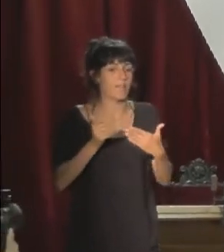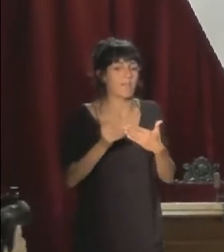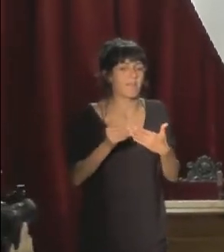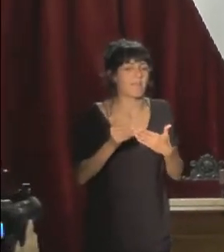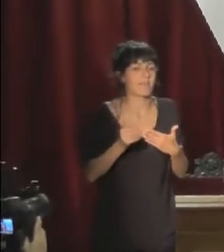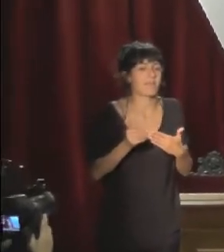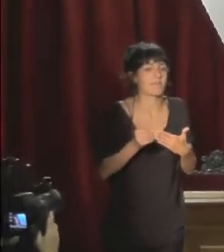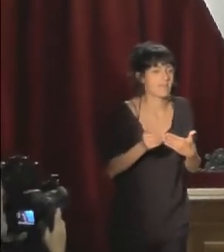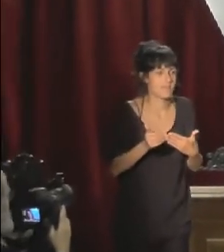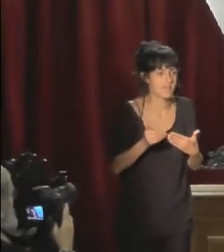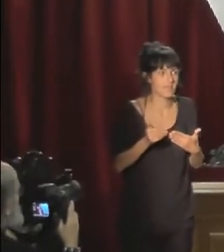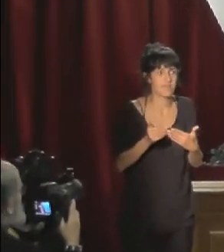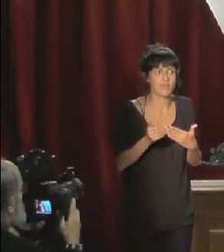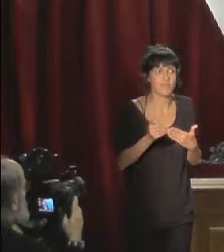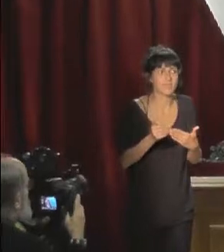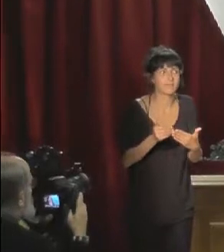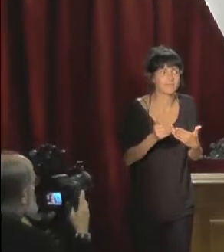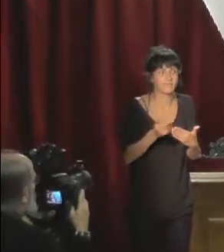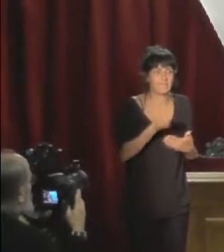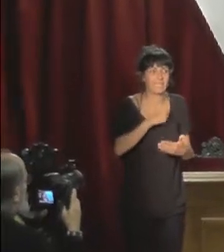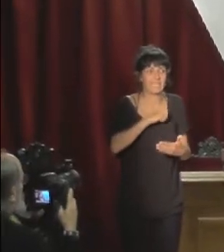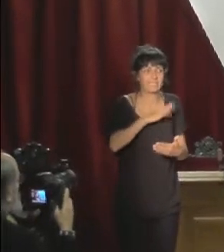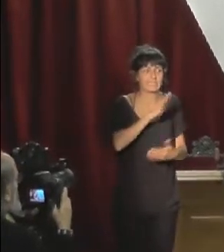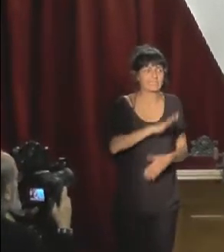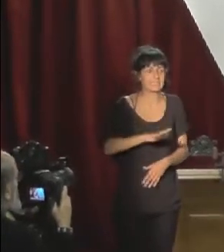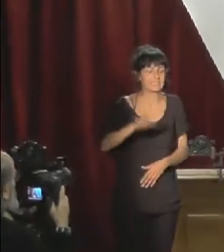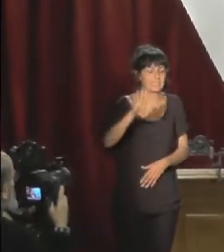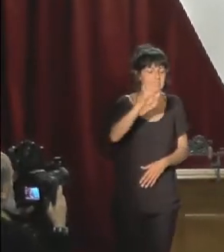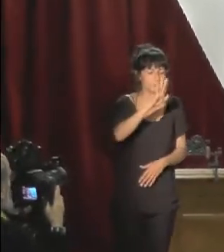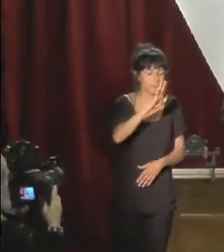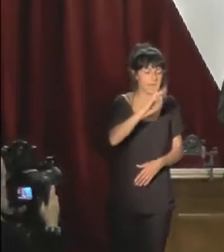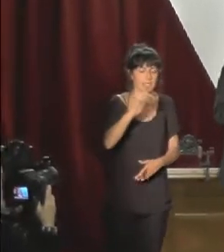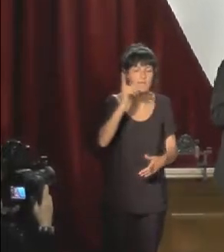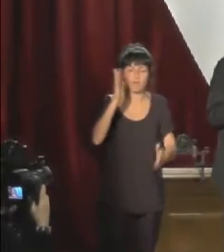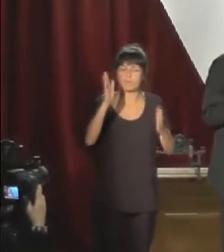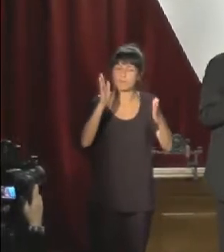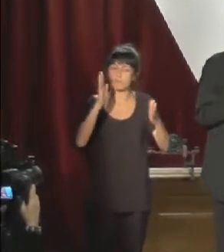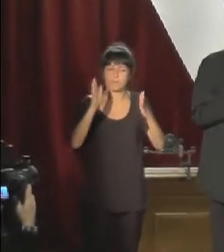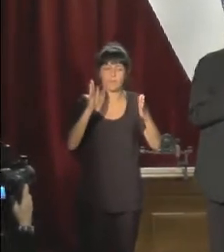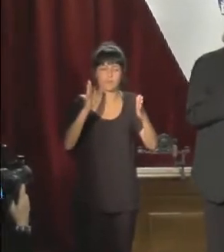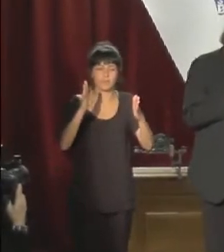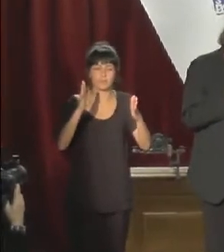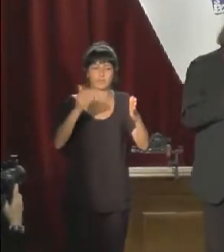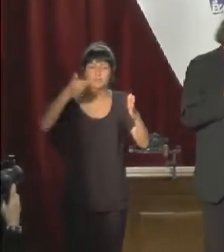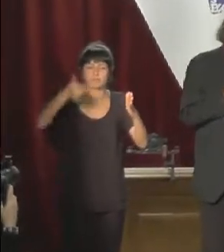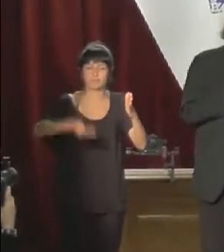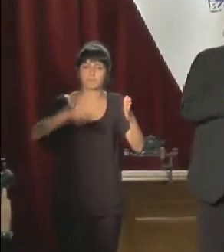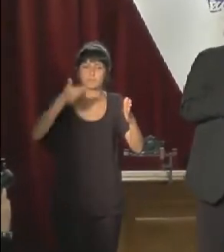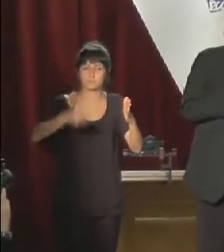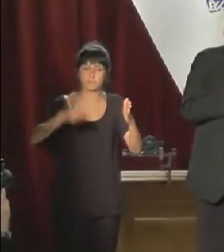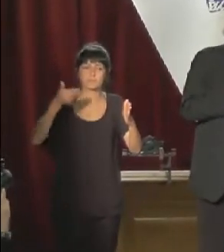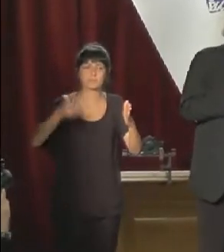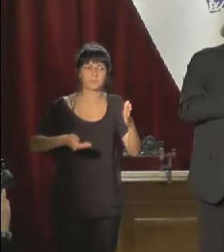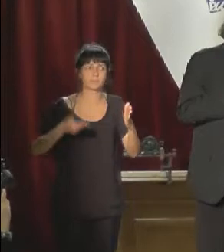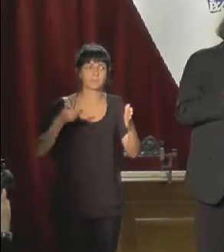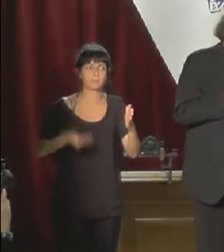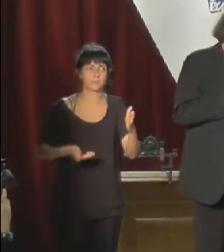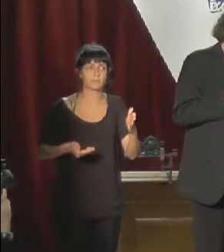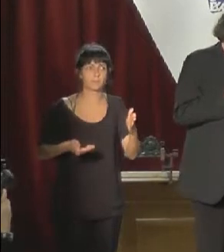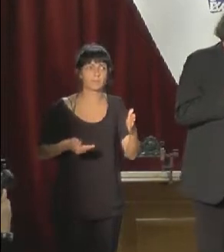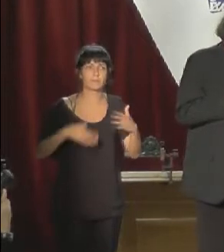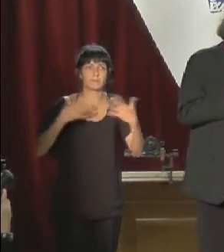reconfiguración do Estado español. Vivimos un momento crucial. Aí temos